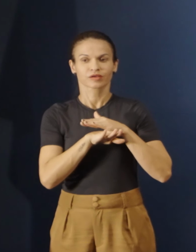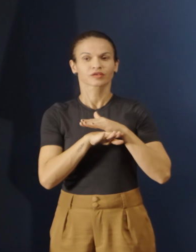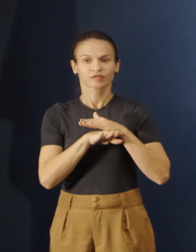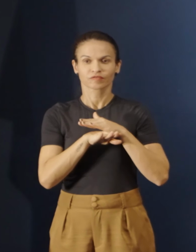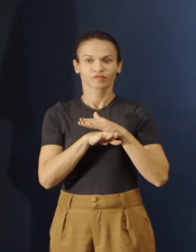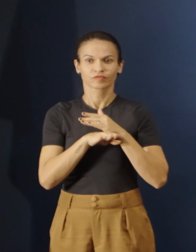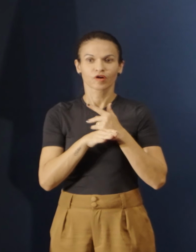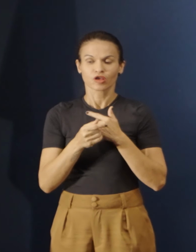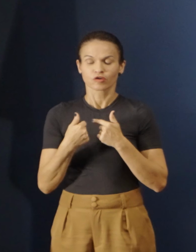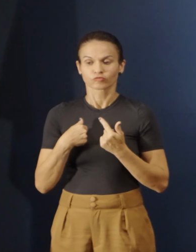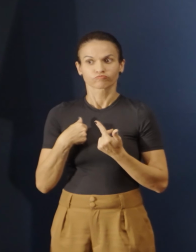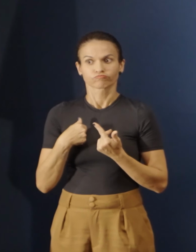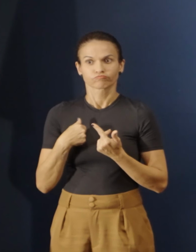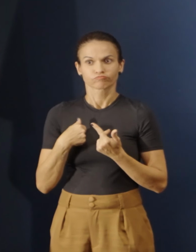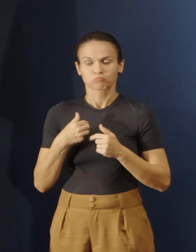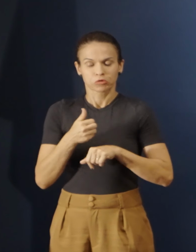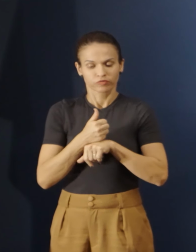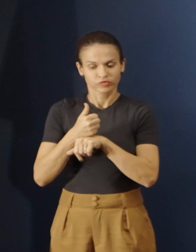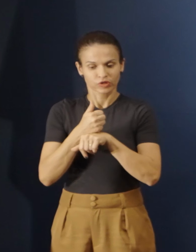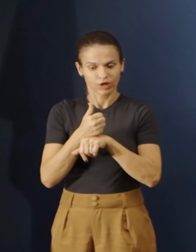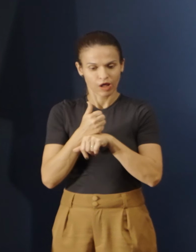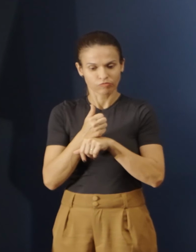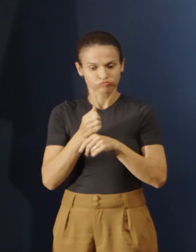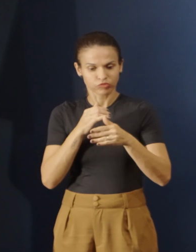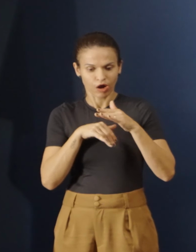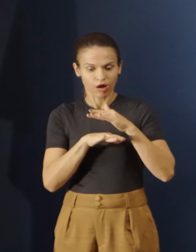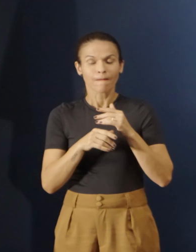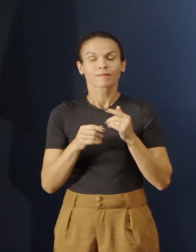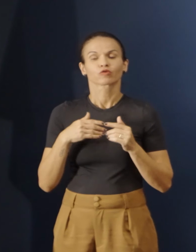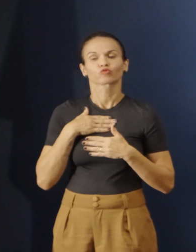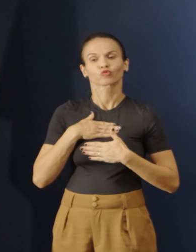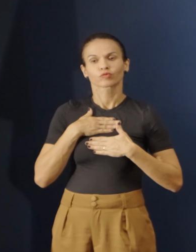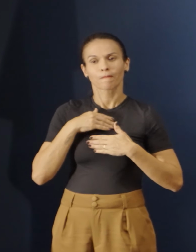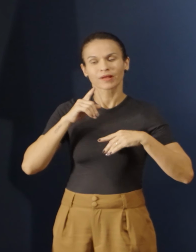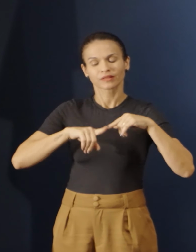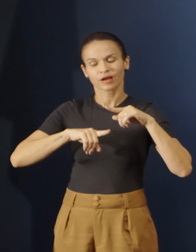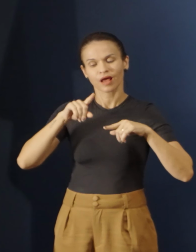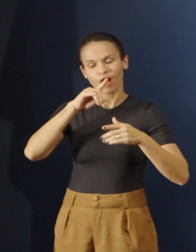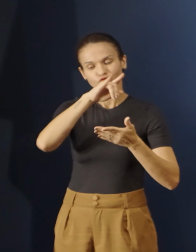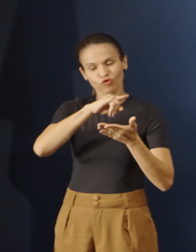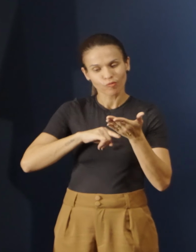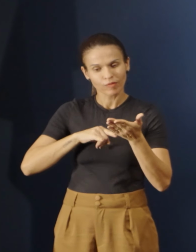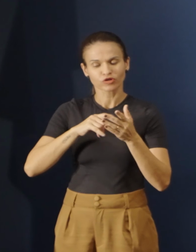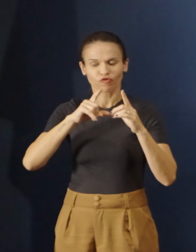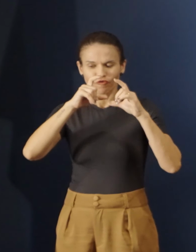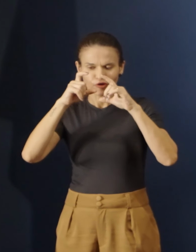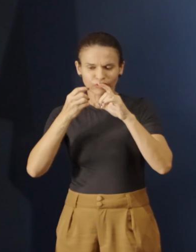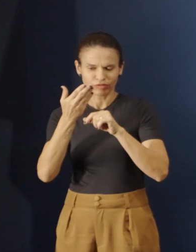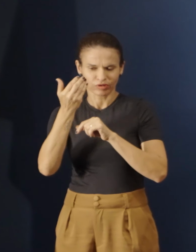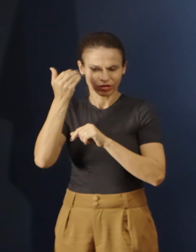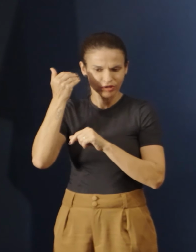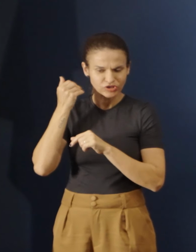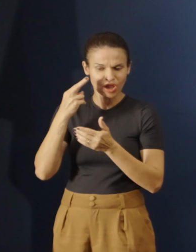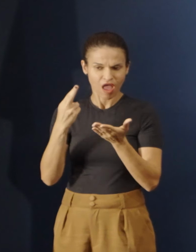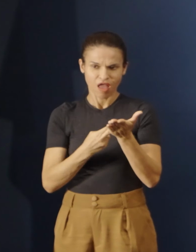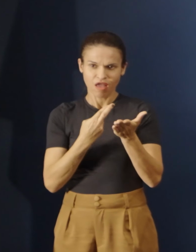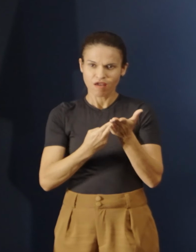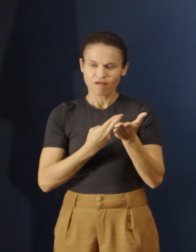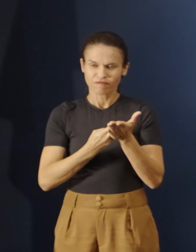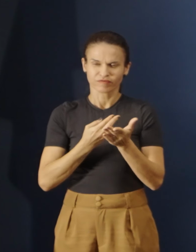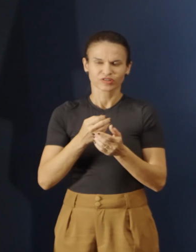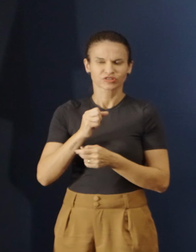seja arquivista de formação, mas eu sempre gostei muito de material, de documento, de fotografias antigas, de revista